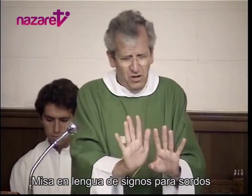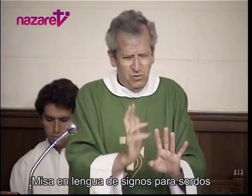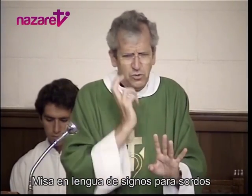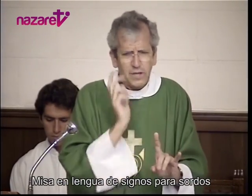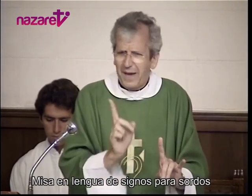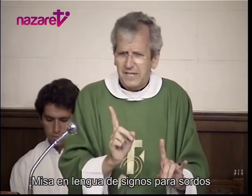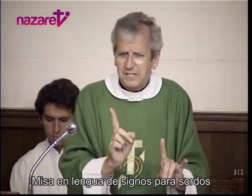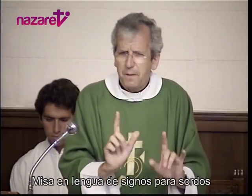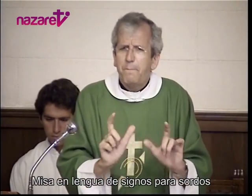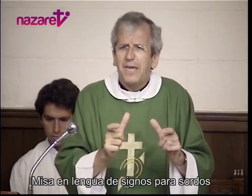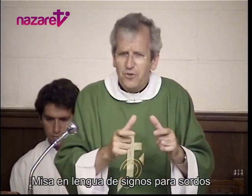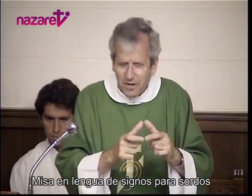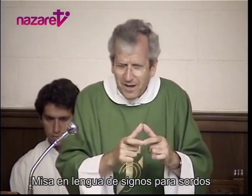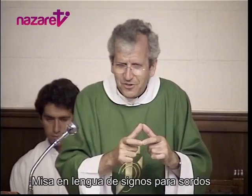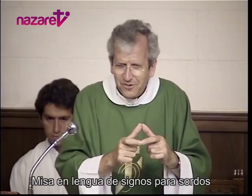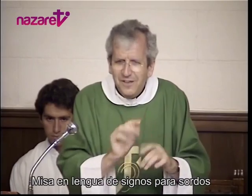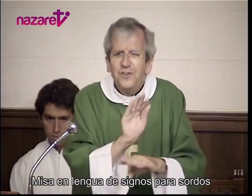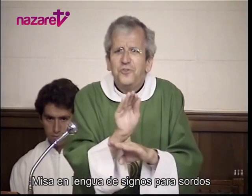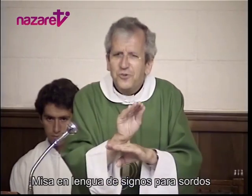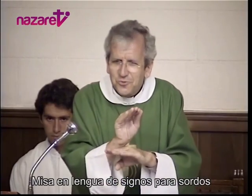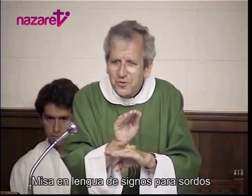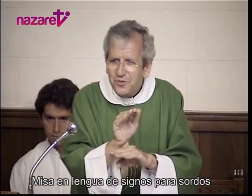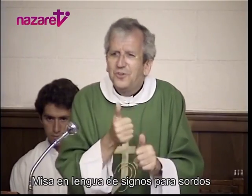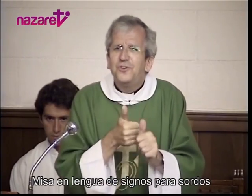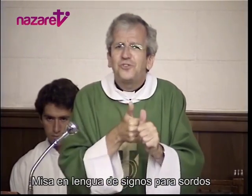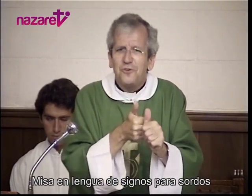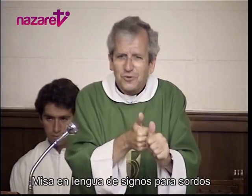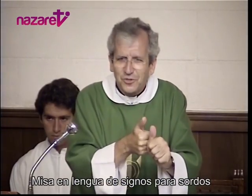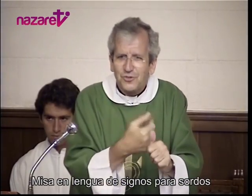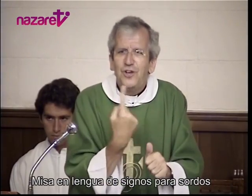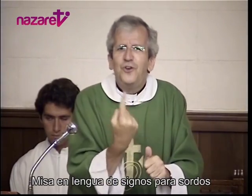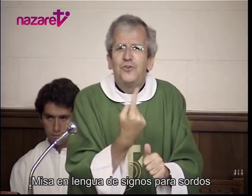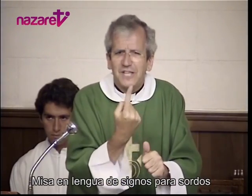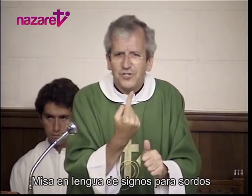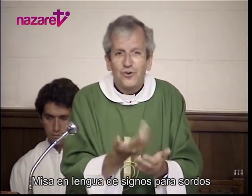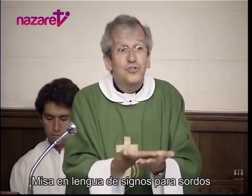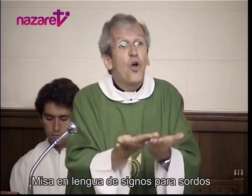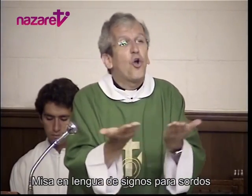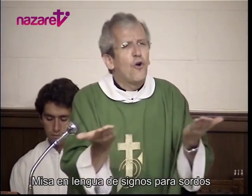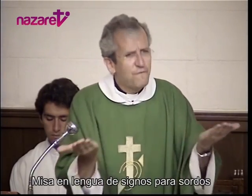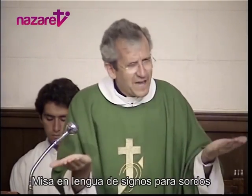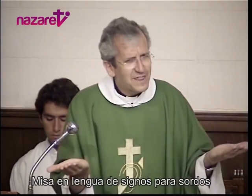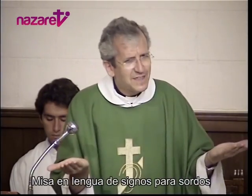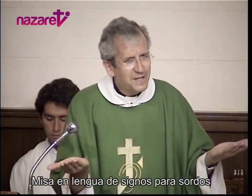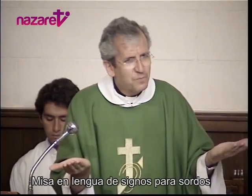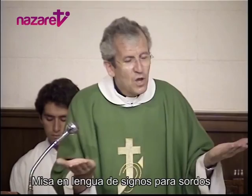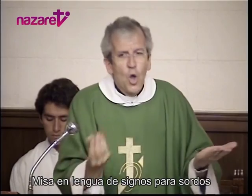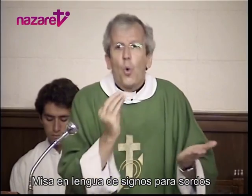no temáis, pequeño rebaño, yo os cuido, yo estoy con vosotros, no estáis solos, confiad.